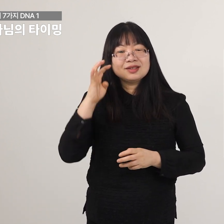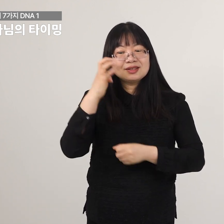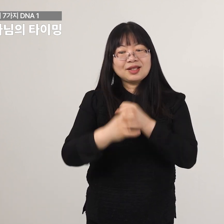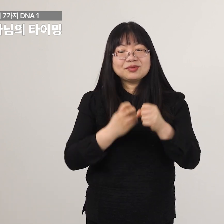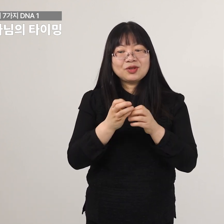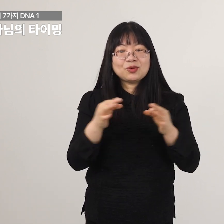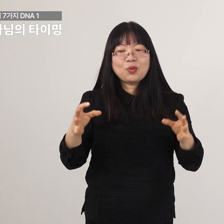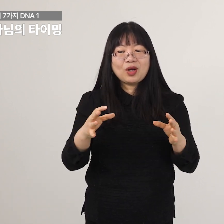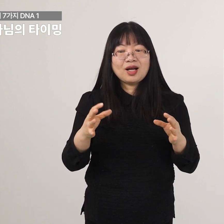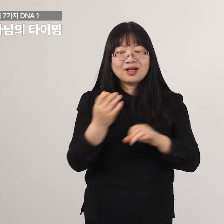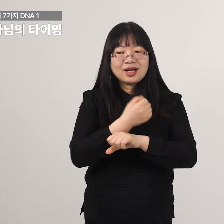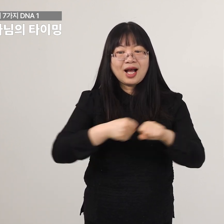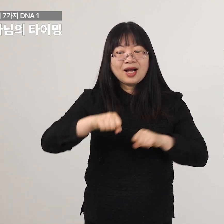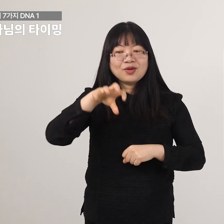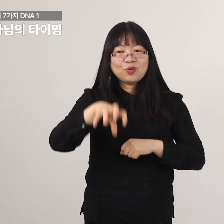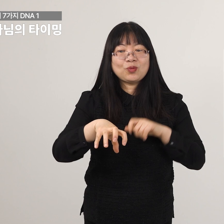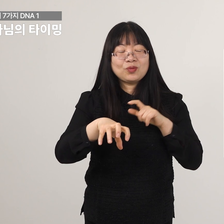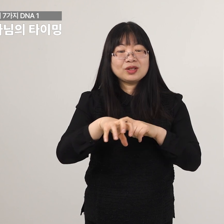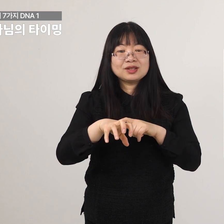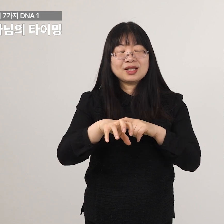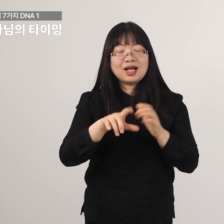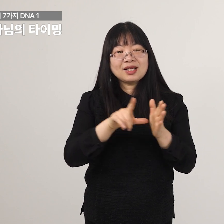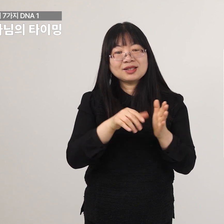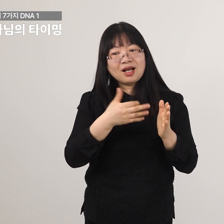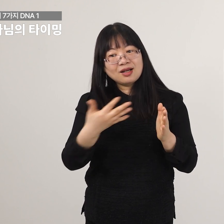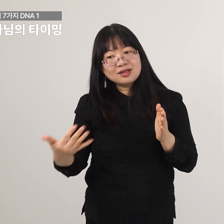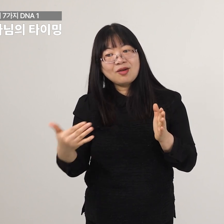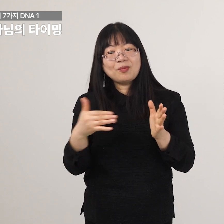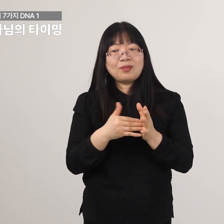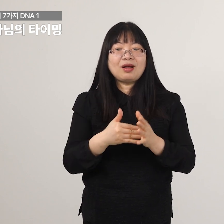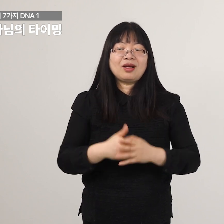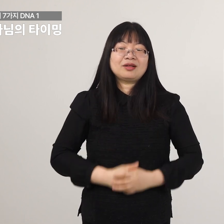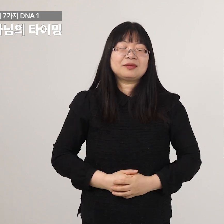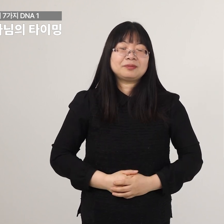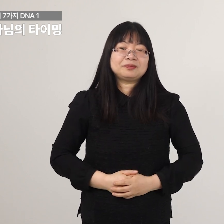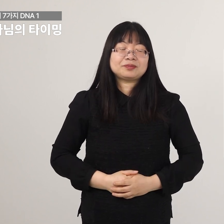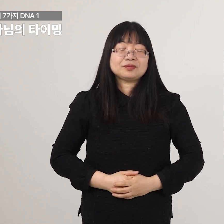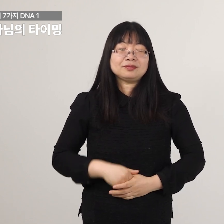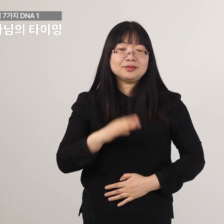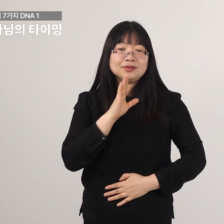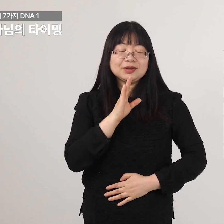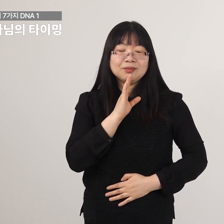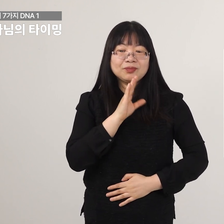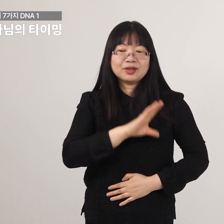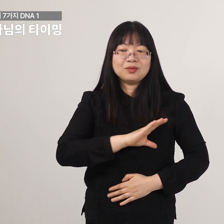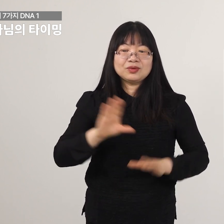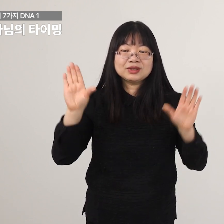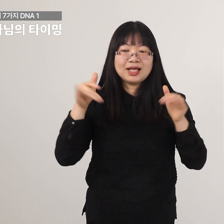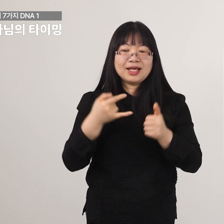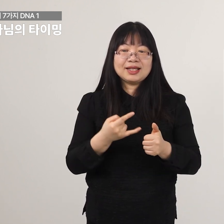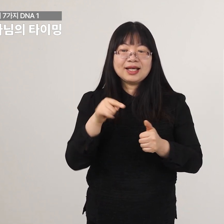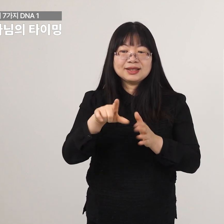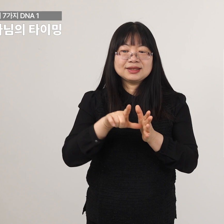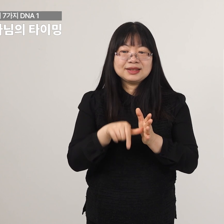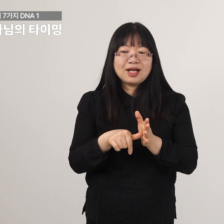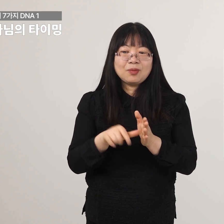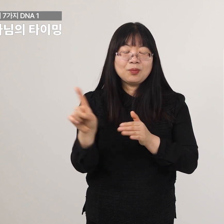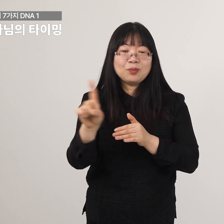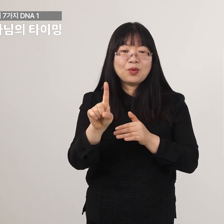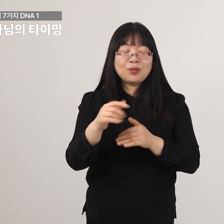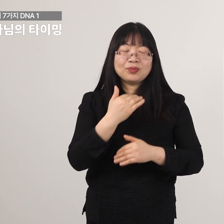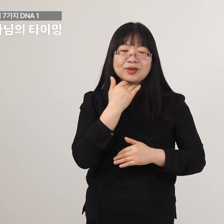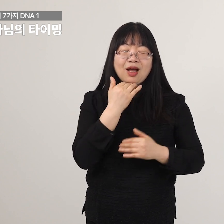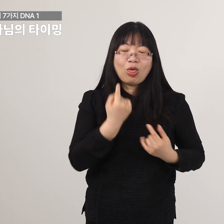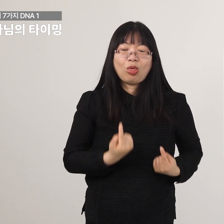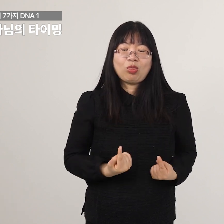40년을 광야에서 세월을 보냈어요. 정말 모세에게 그 시간은